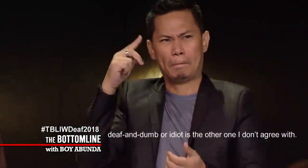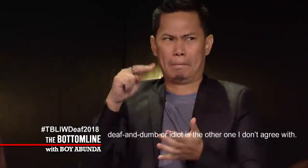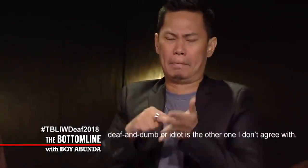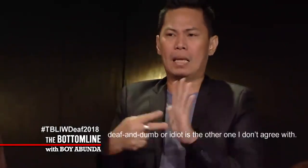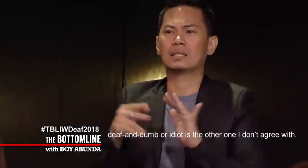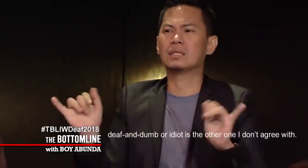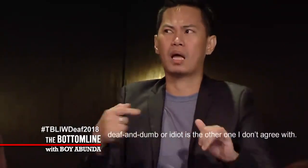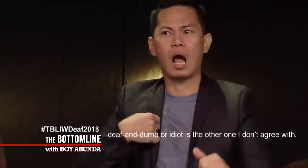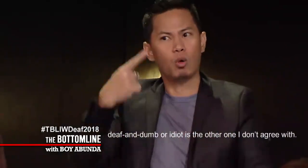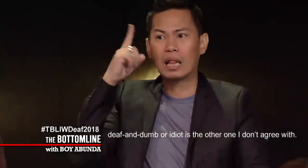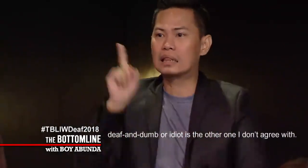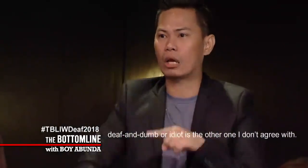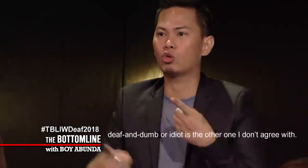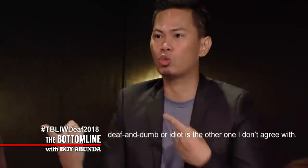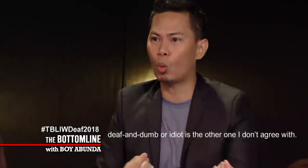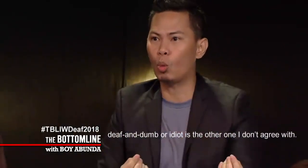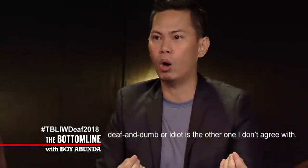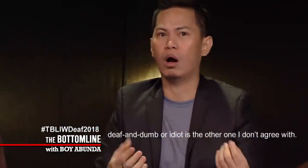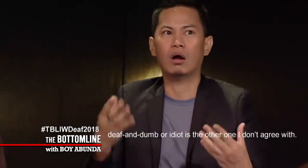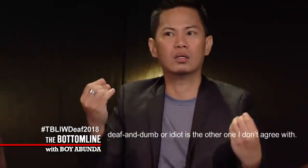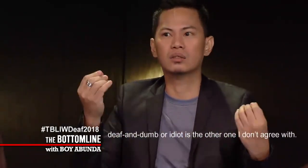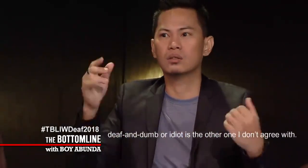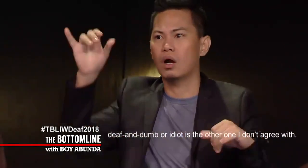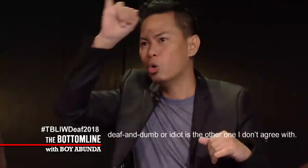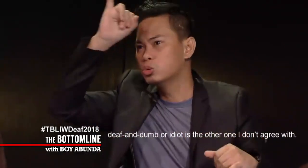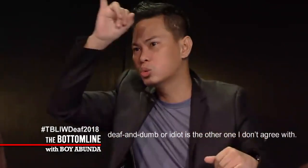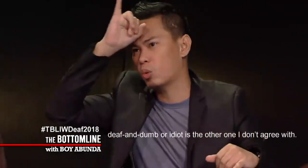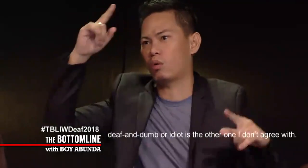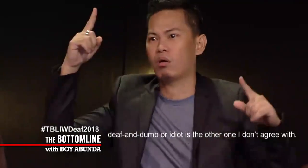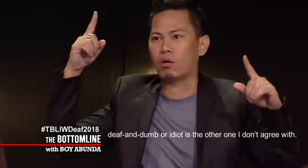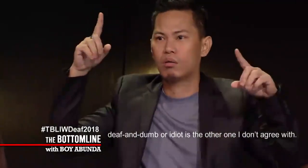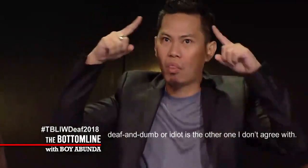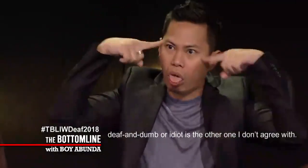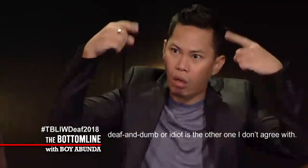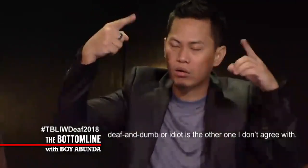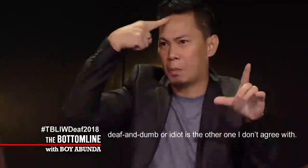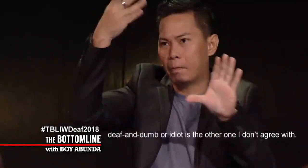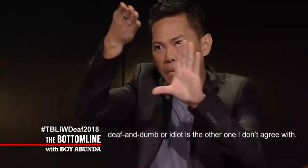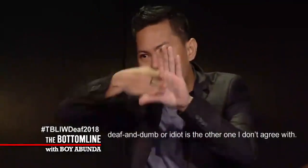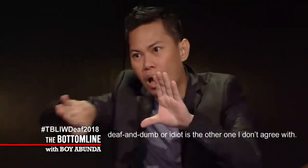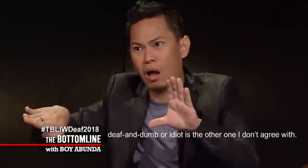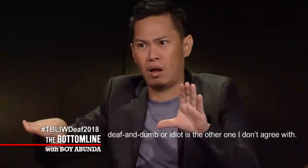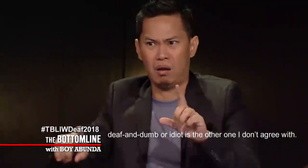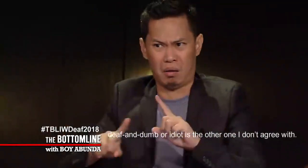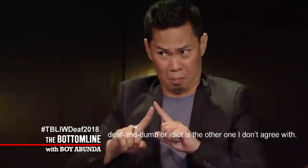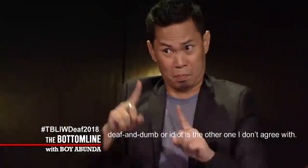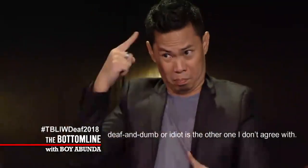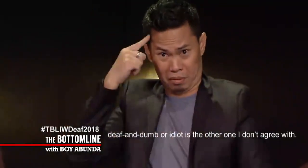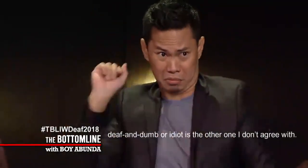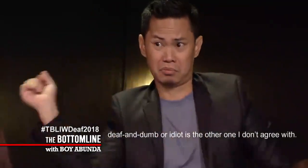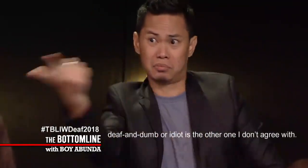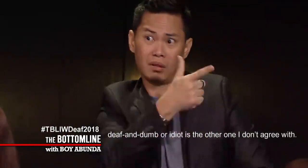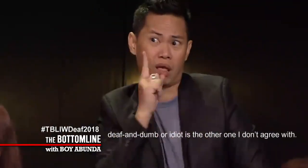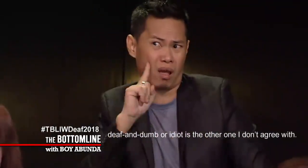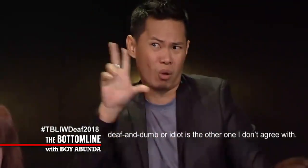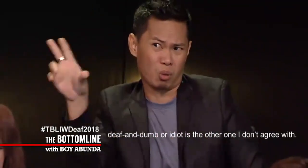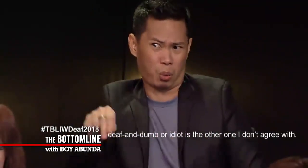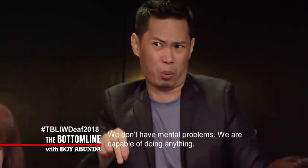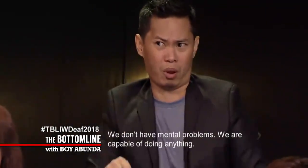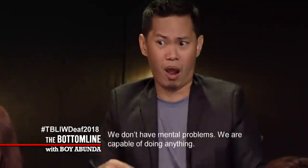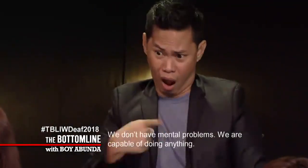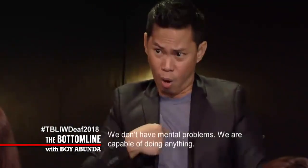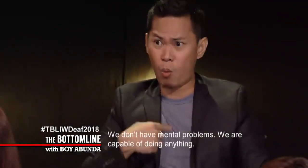Yung deaf and dumb nga po, isa po rin yun na hindi ko po o idiot o ano pa tungkol po